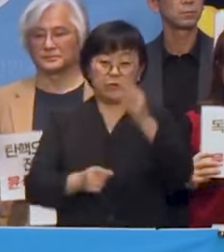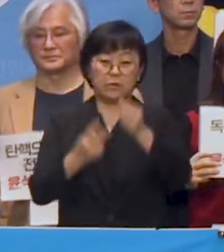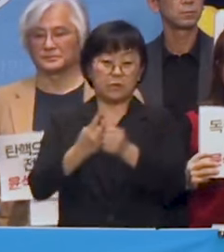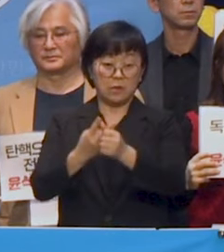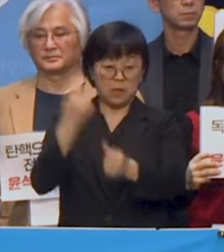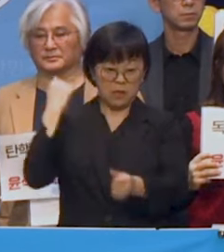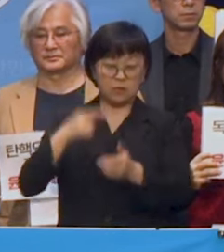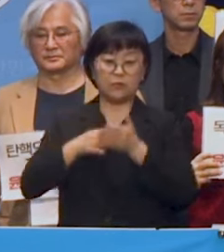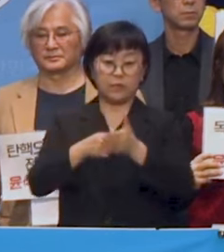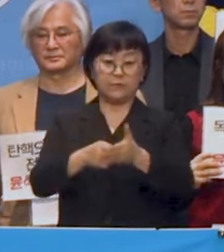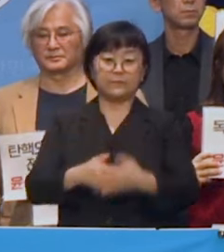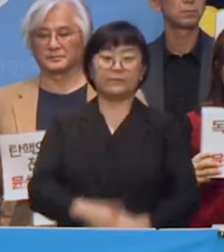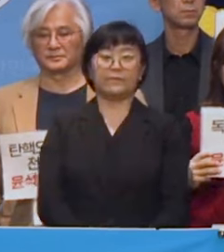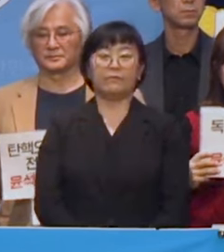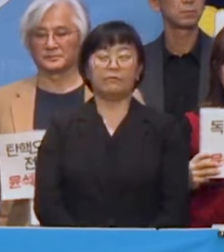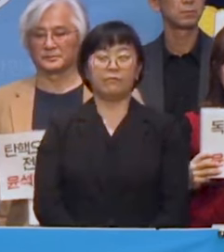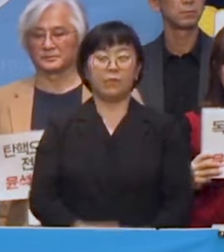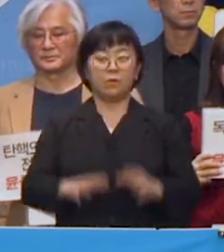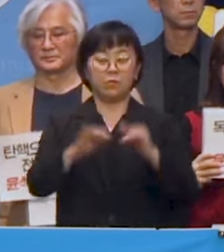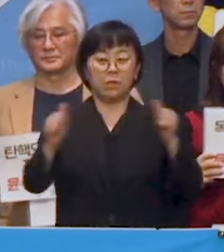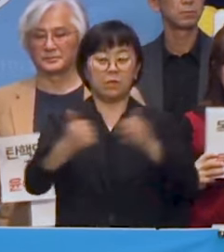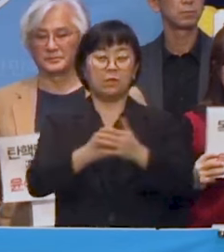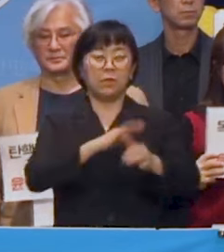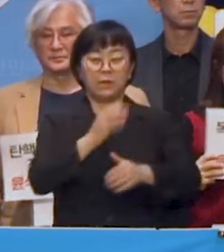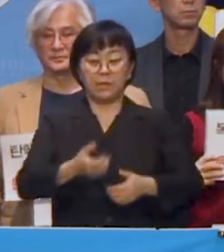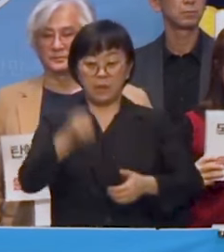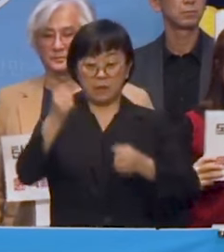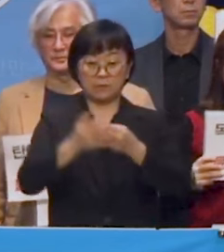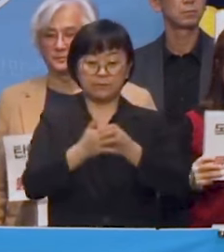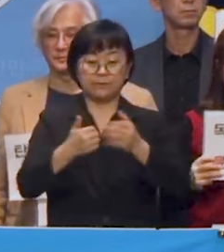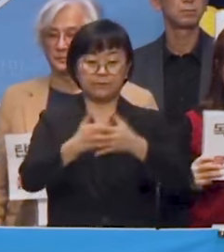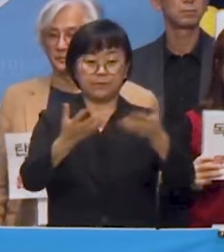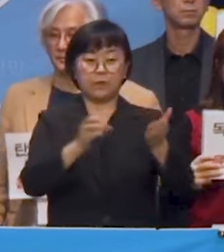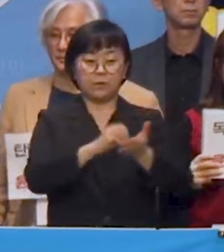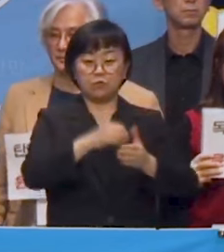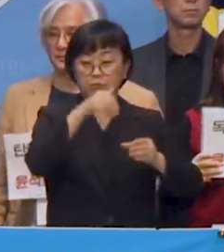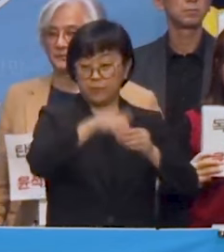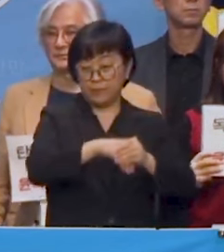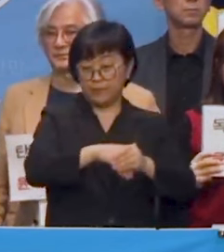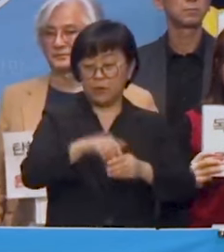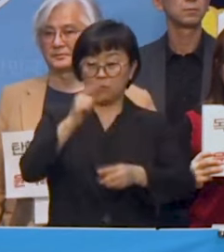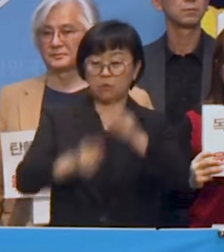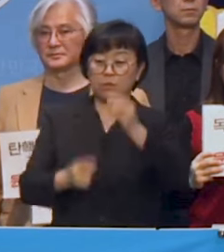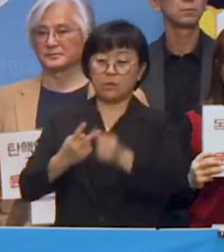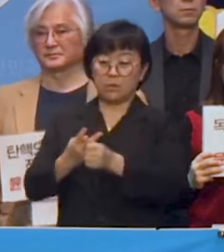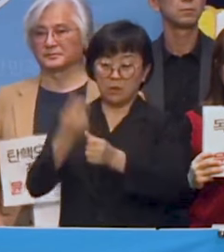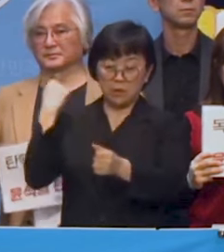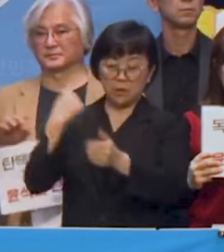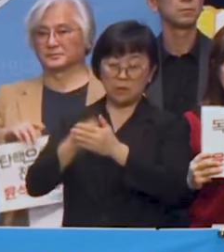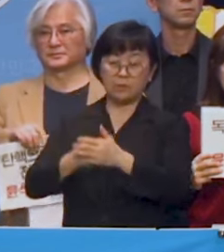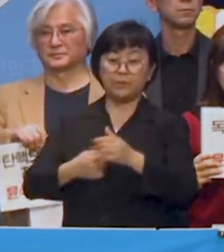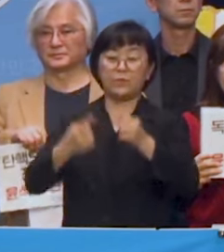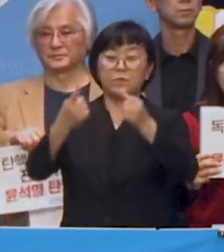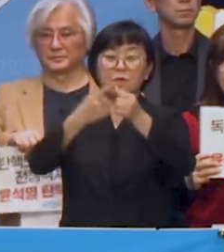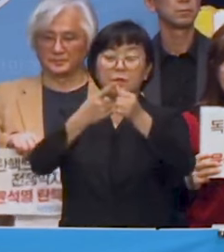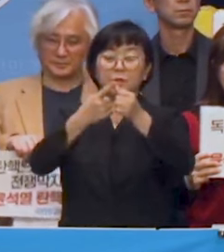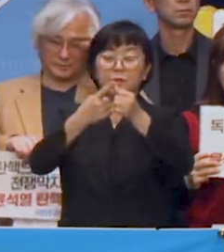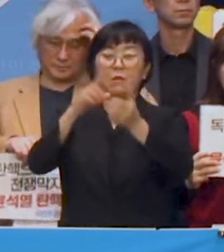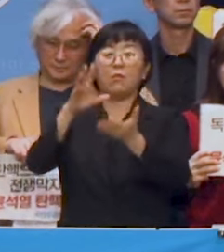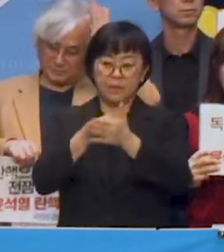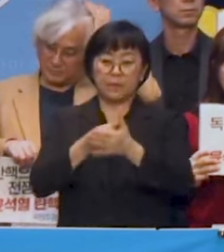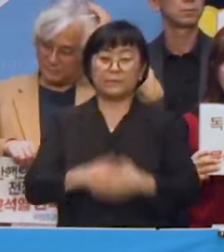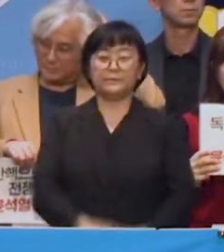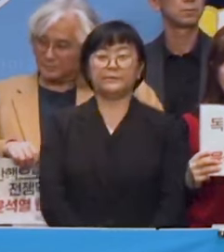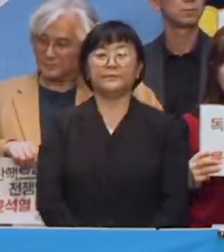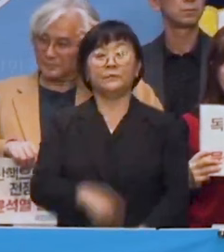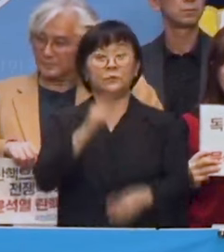탄핵을 추진하겠습니다. 국민주권당은 당원 총투표를 통해 윤석열 탄핵을 제1총력과제로